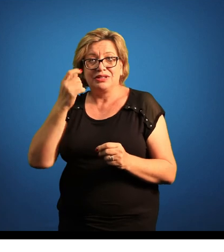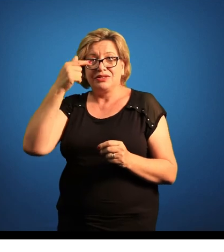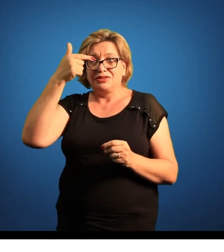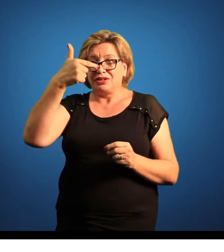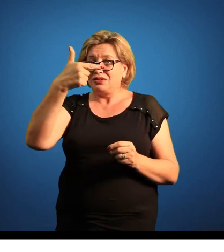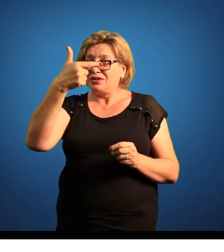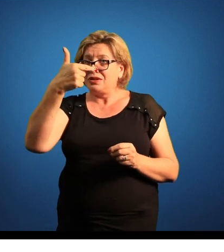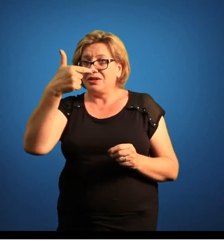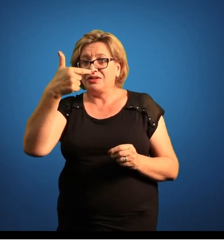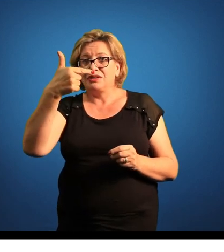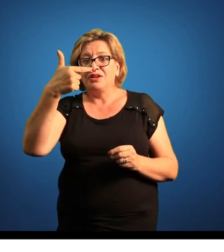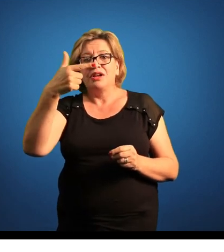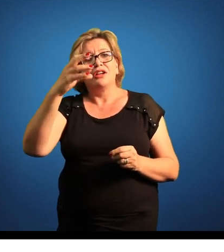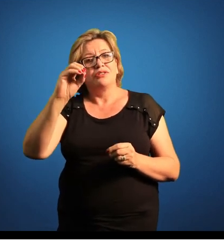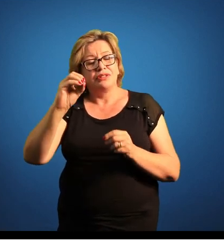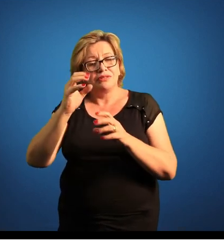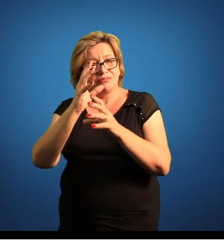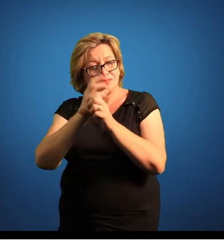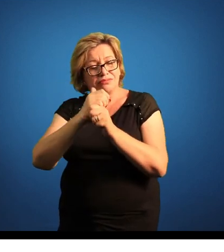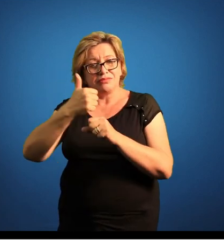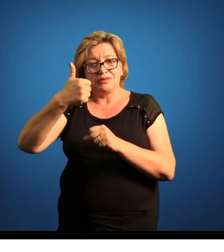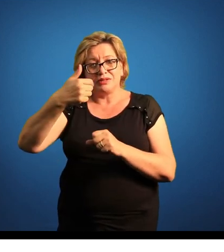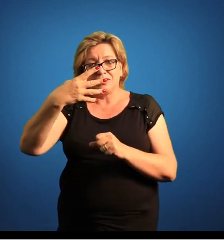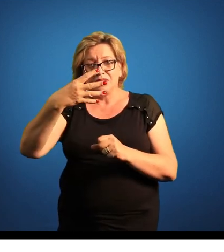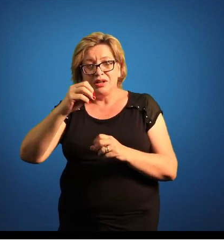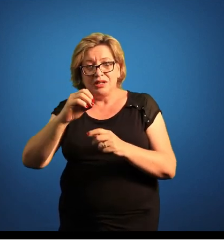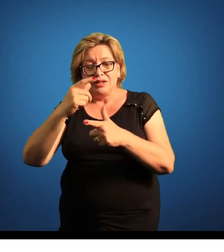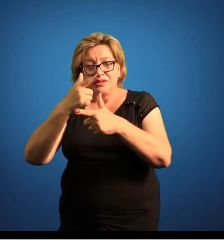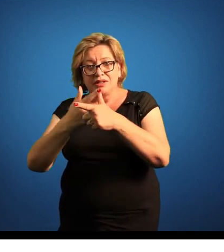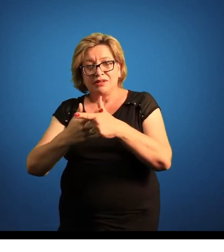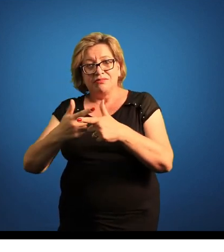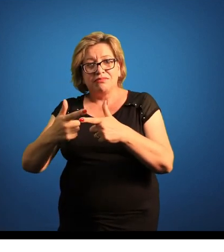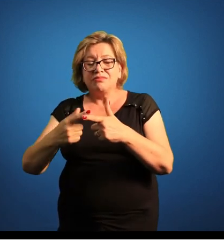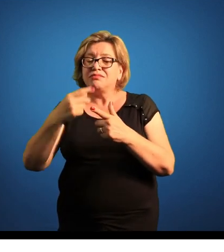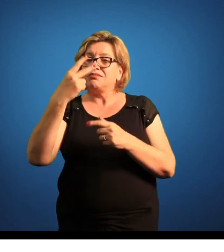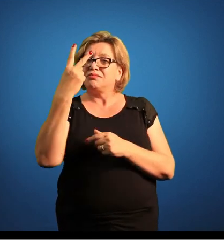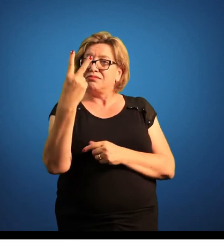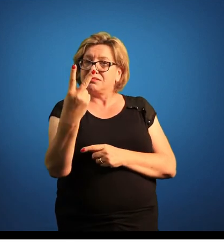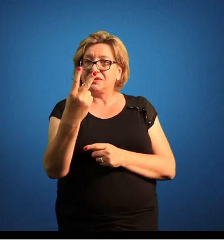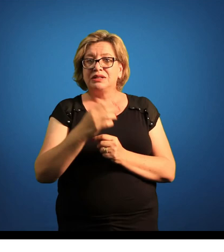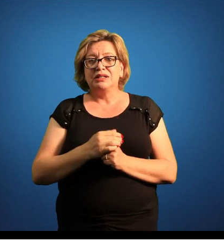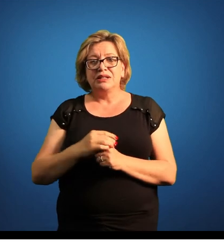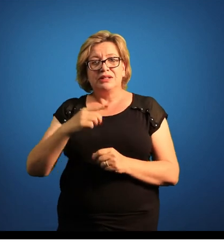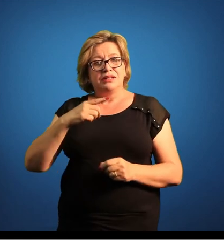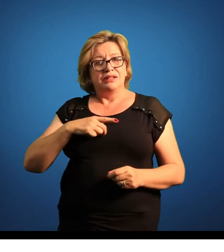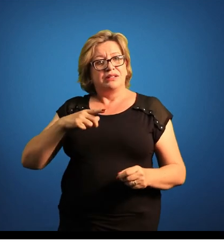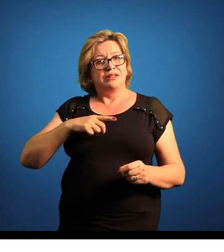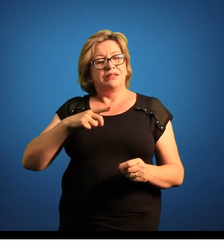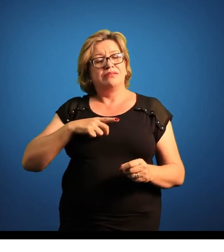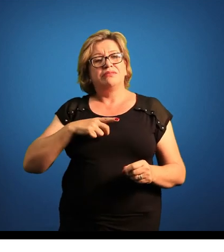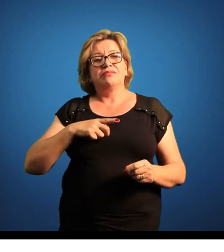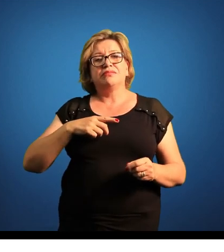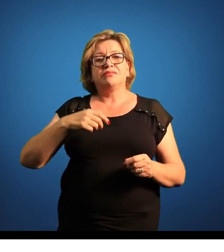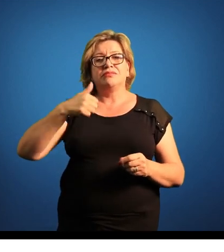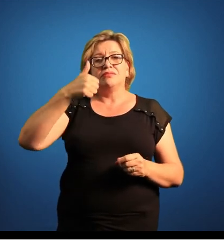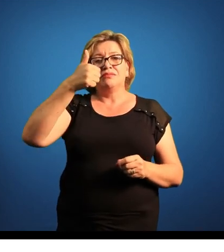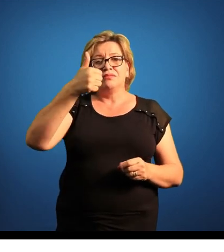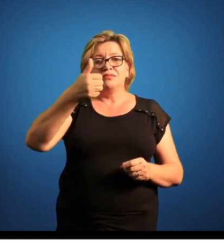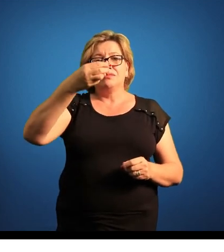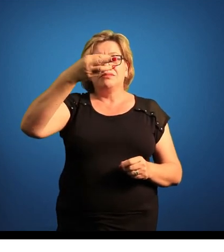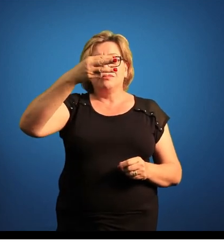o 120 mais o 140 e vai dividir por 2. e vai obter como resultado, para a tua